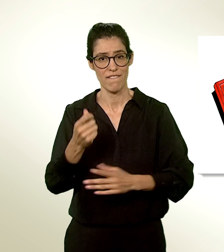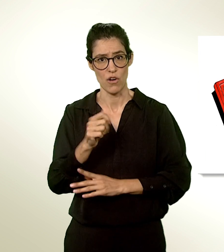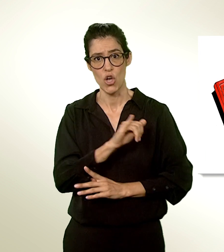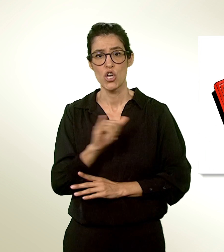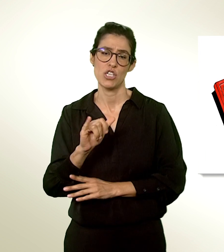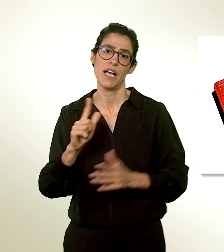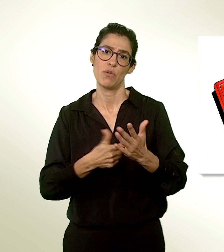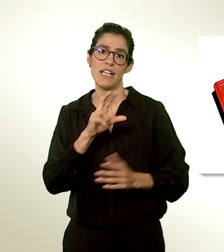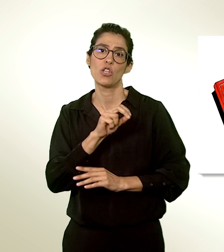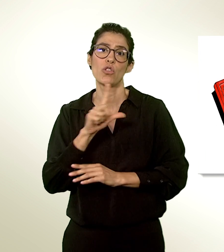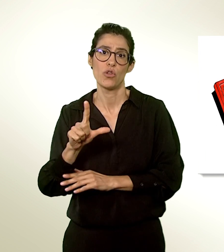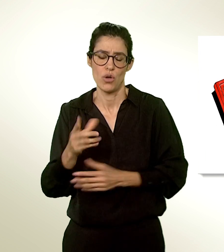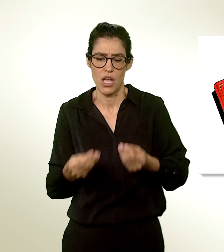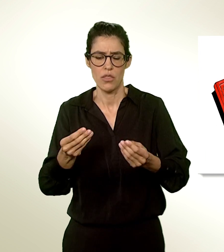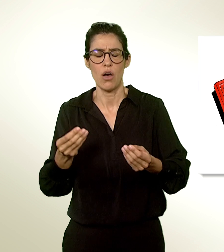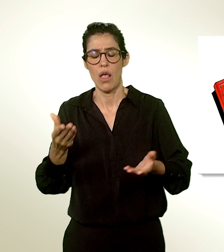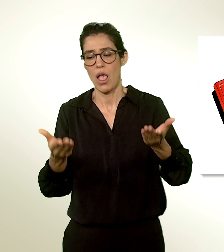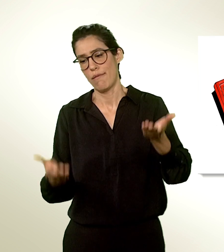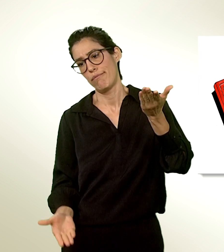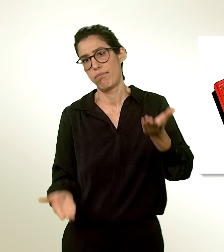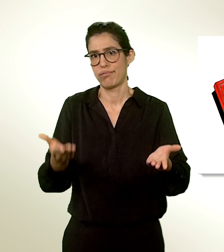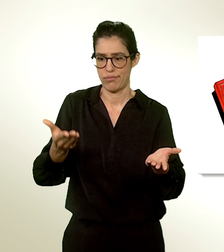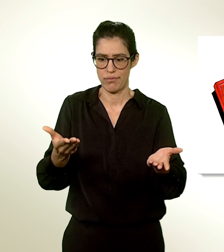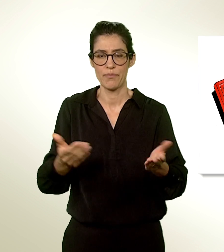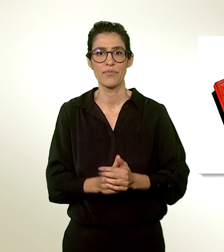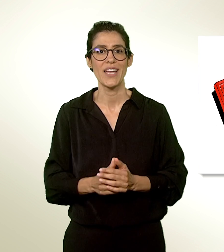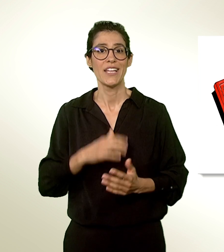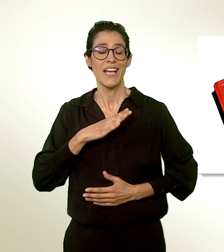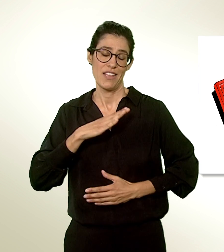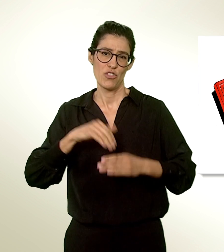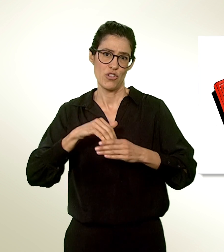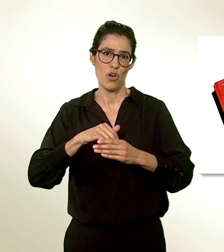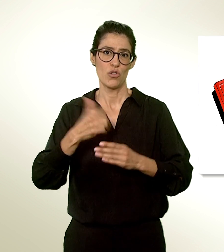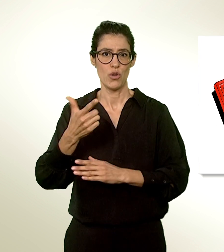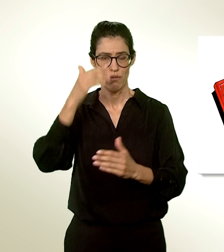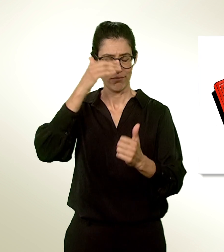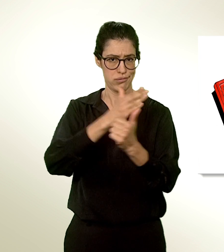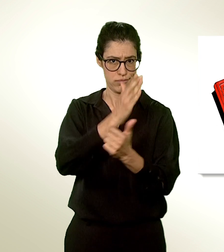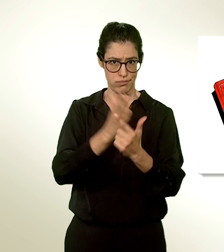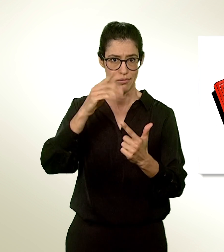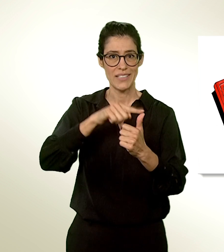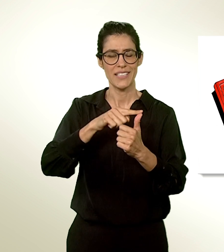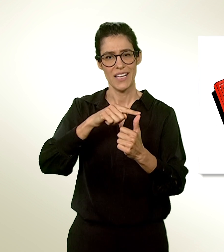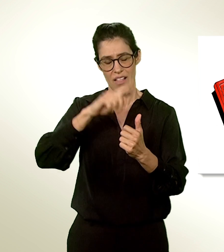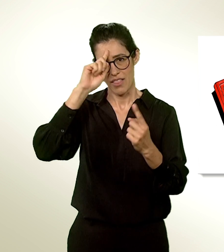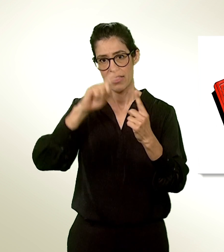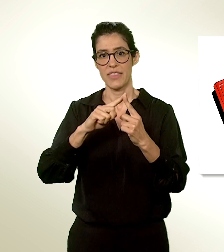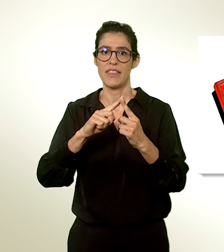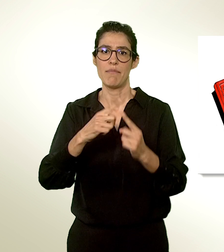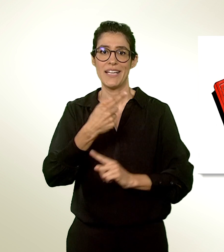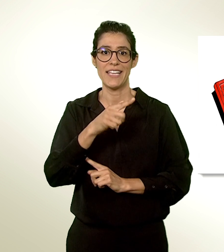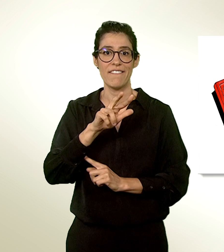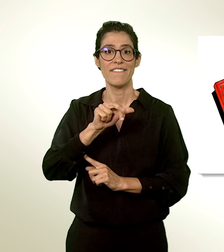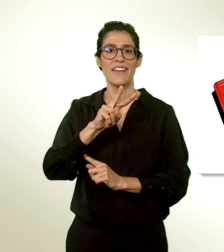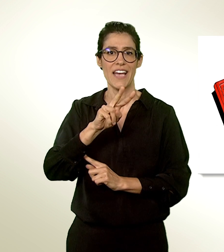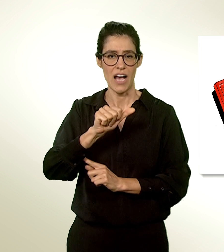réforme est constituée de deux objets. Le premier est l'augmentation de la TVA en faveur de l'AVS. Cette augmentation nécessite une modification